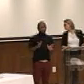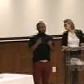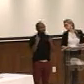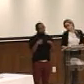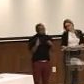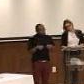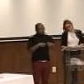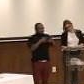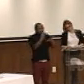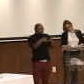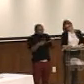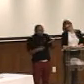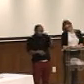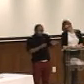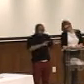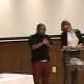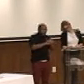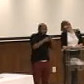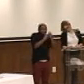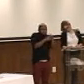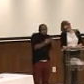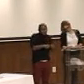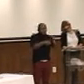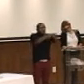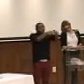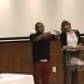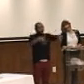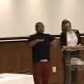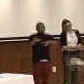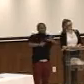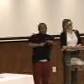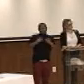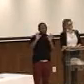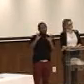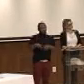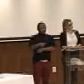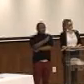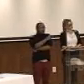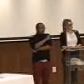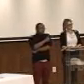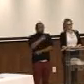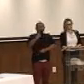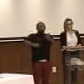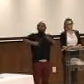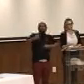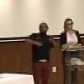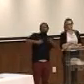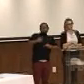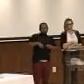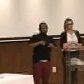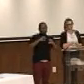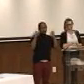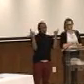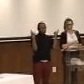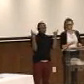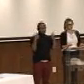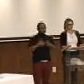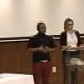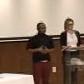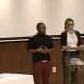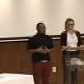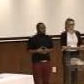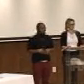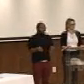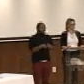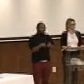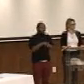revisar o organograma e ele será revisado em debate com toda a comunidade escolar, sem nenhuma dúvida. Nós temos as